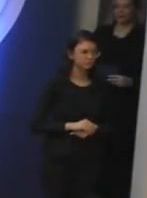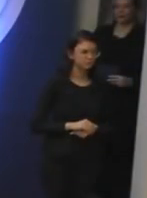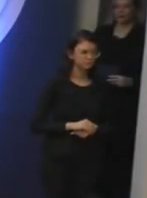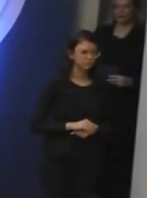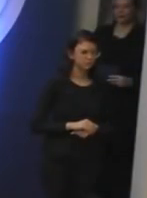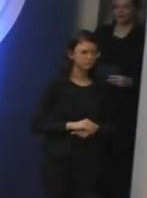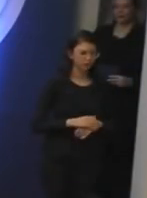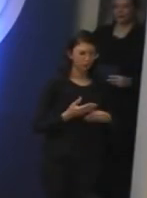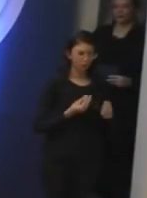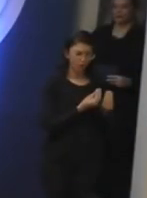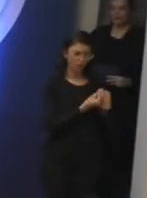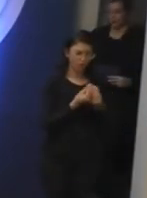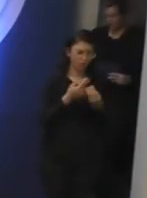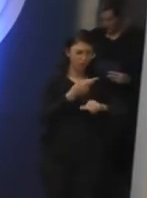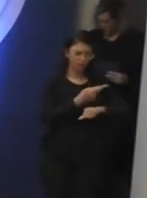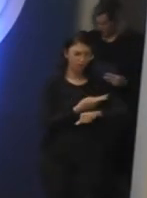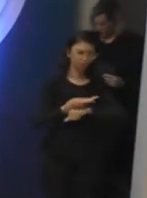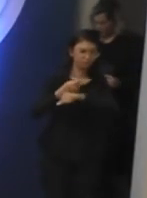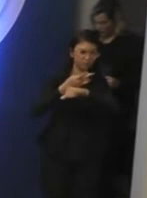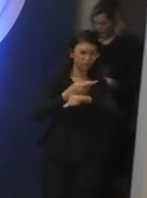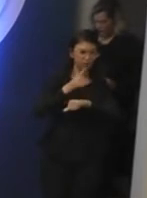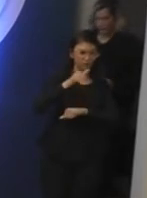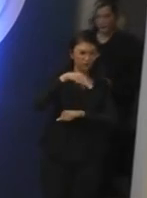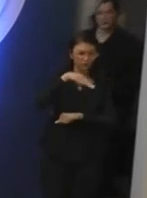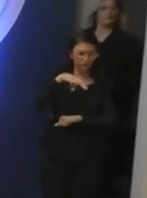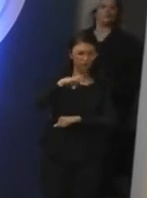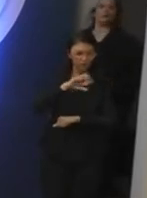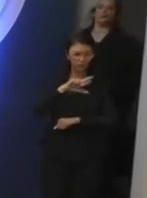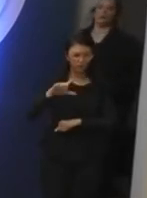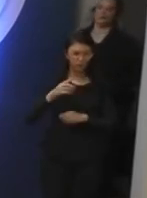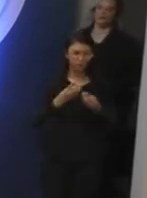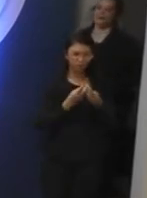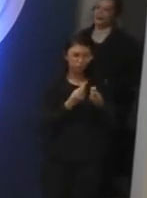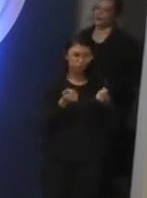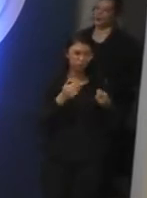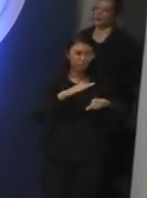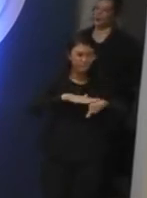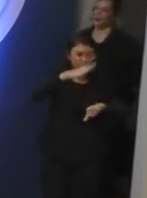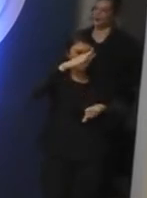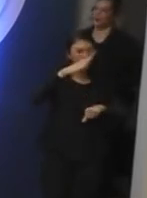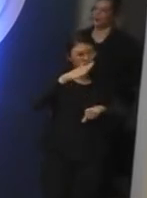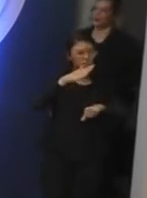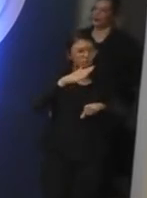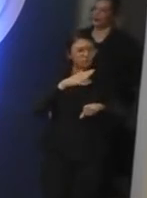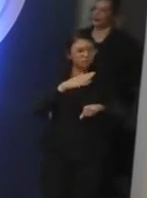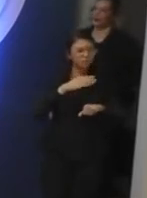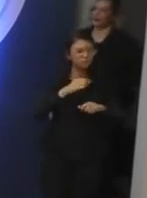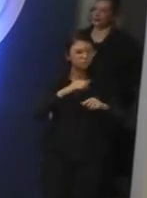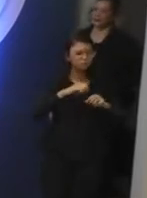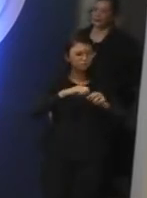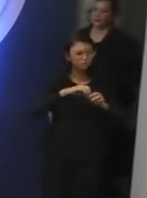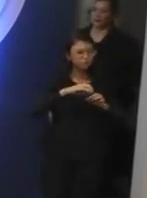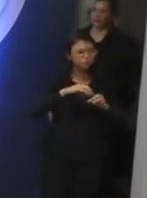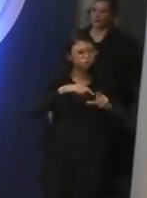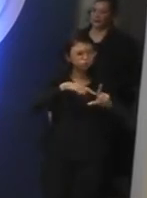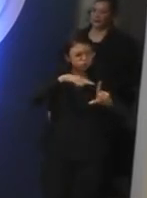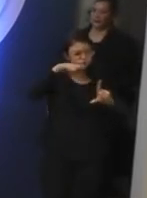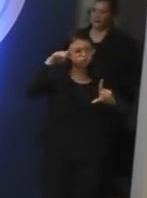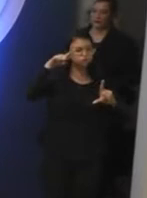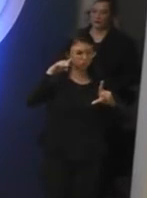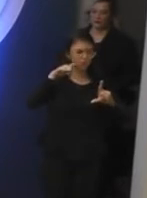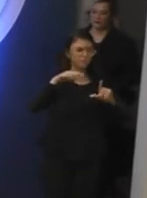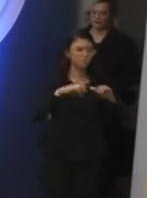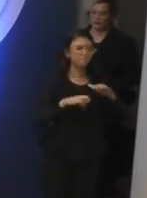E para a entrega do Prêmio ANEEL de Qualidade Maior Crescimento Anual, permissionárias, convidamos coordenador adjunto de